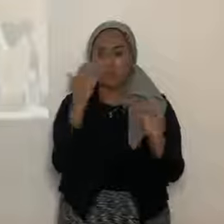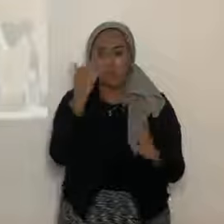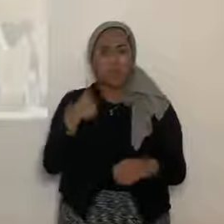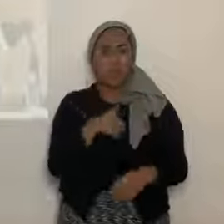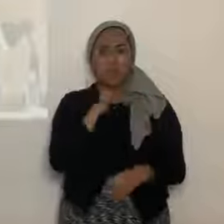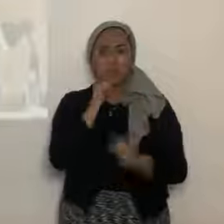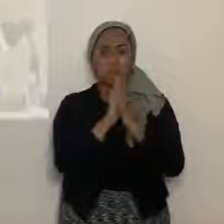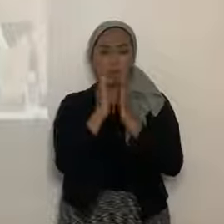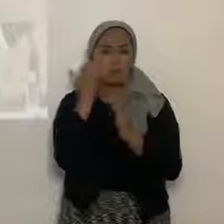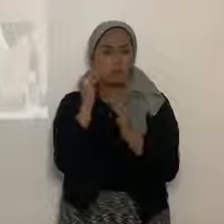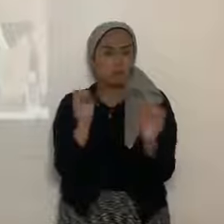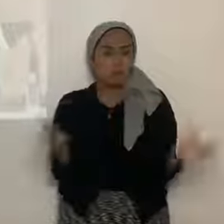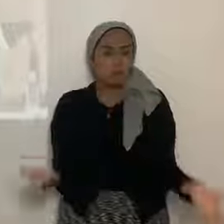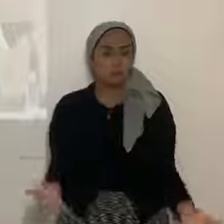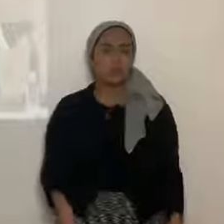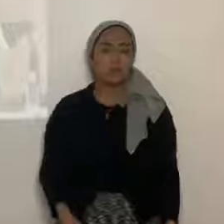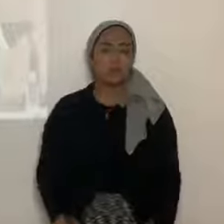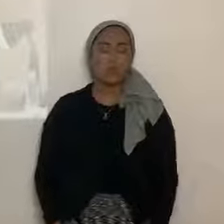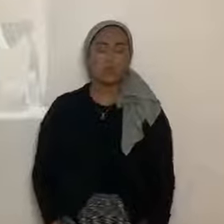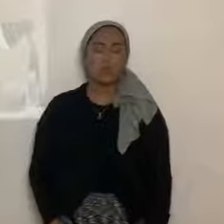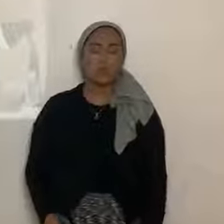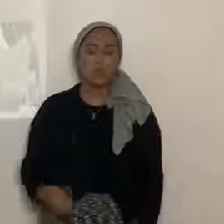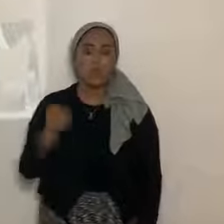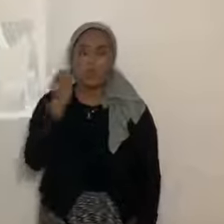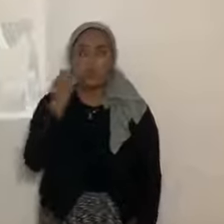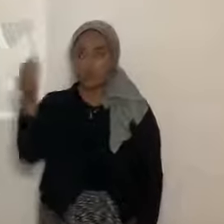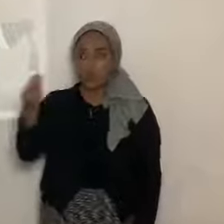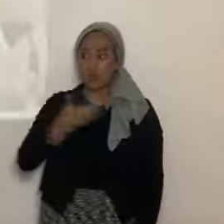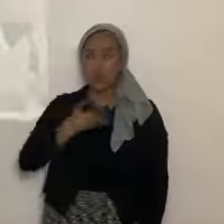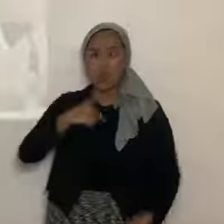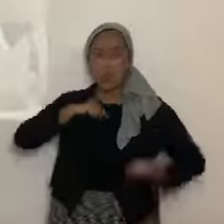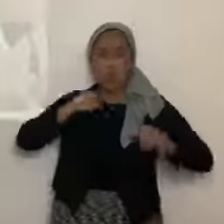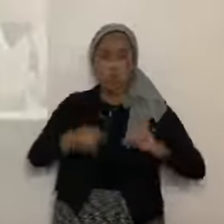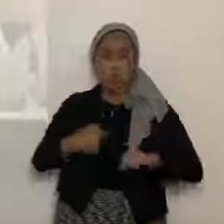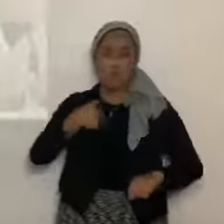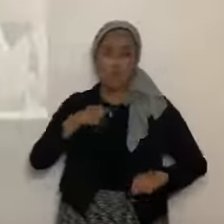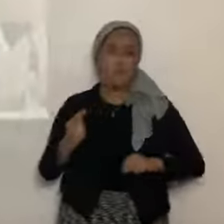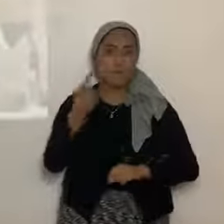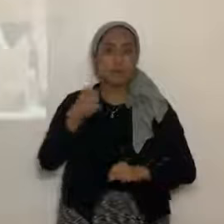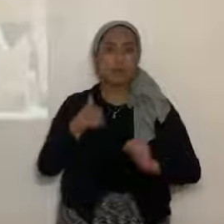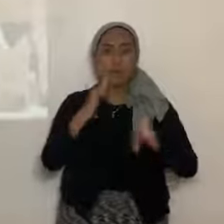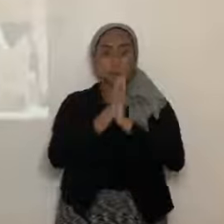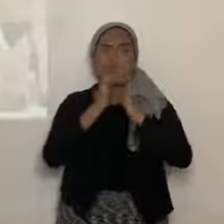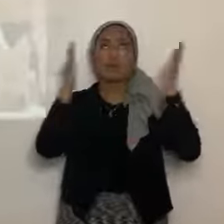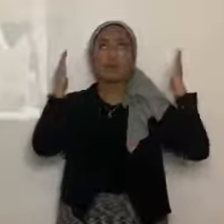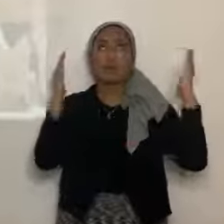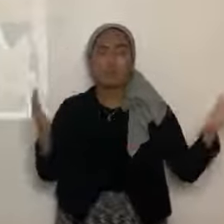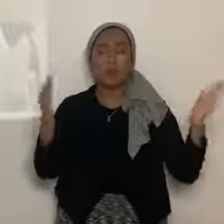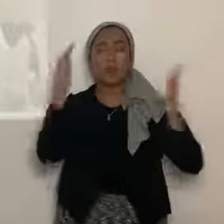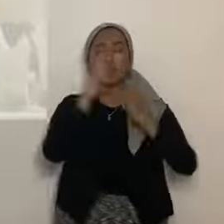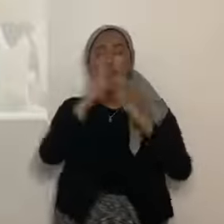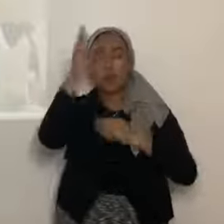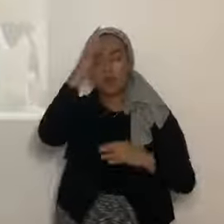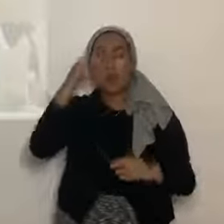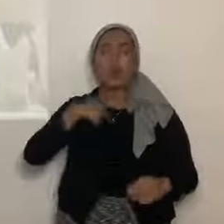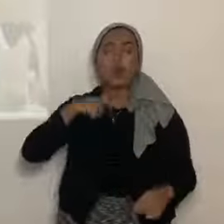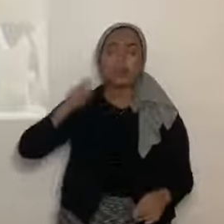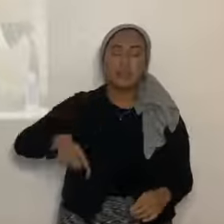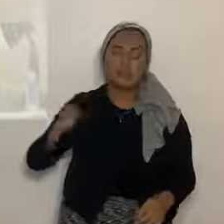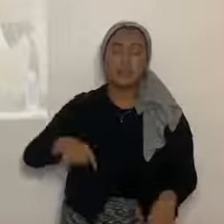oramos? Sí, si a mí me viene una dolencia, yo soy el primero que me pongo a orar. Padre Eterno, mira, necesito estar sano. Tú sabes que